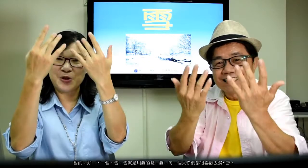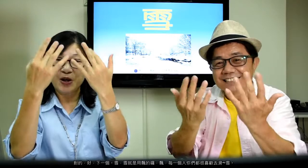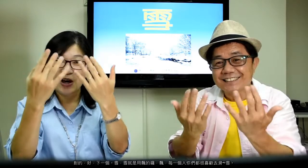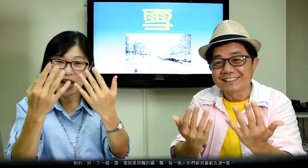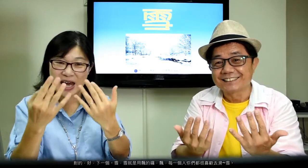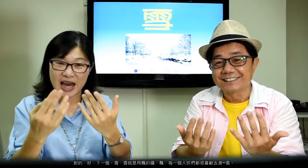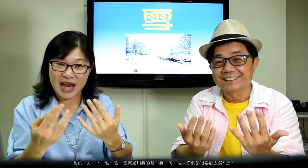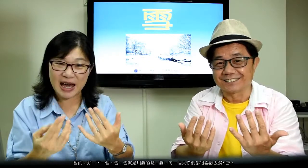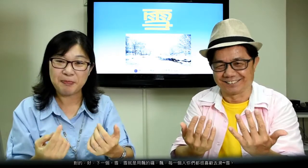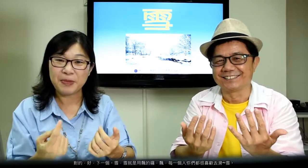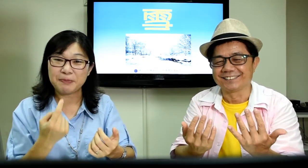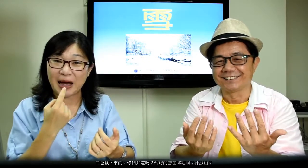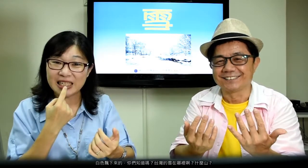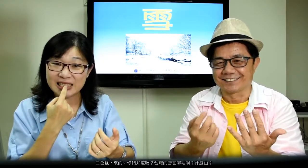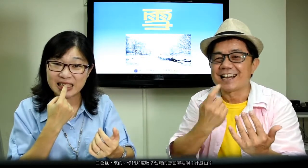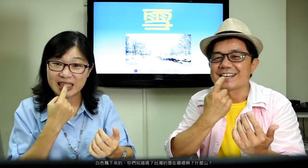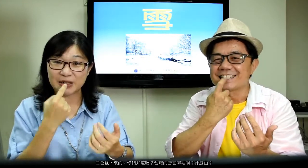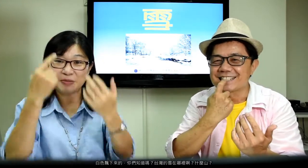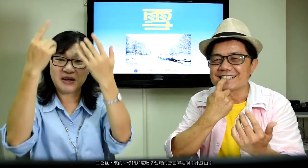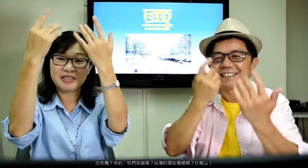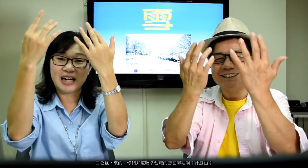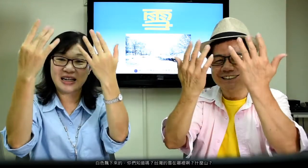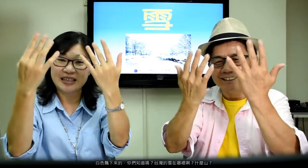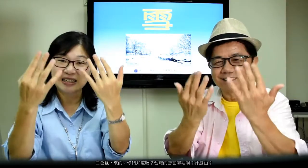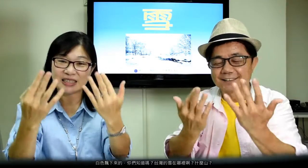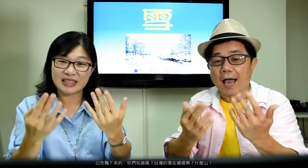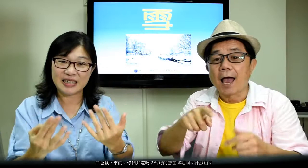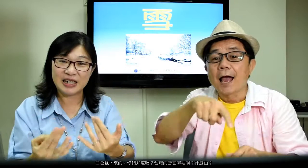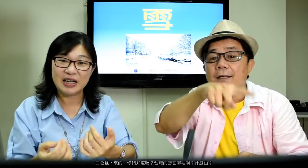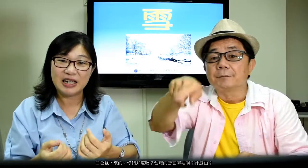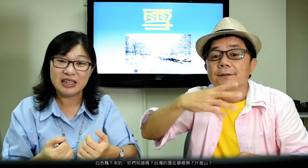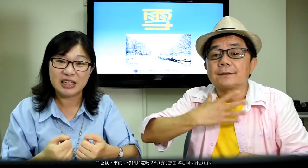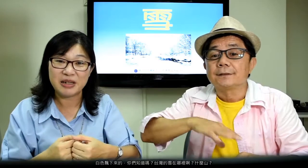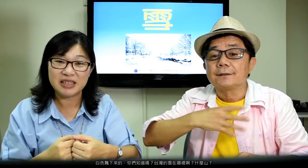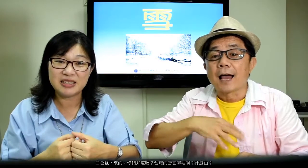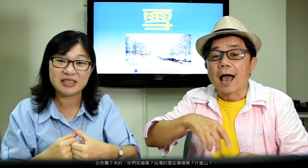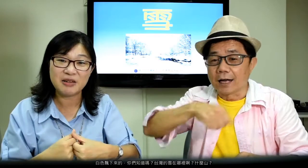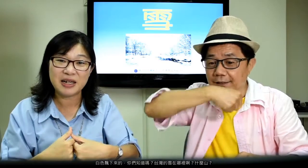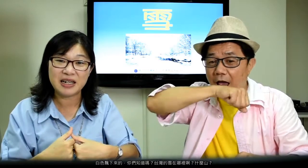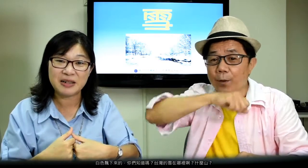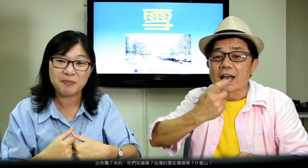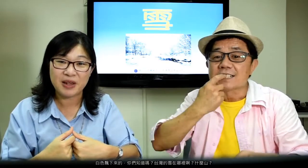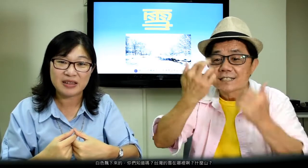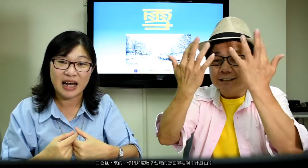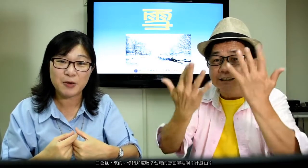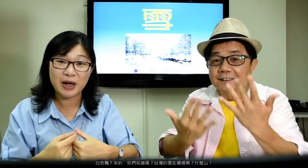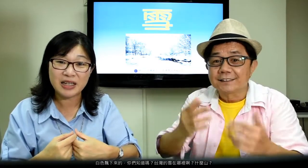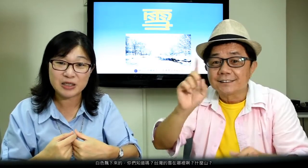雪，白色飘下来的，你们知道吗？台湾的